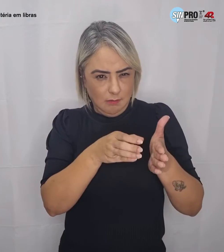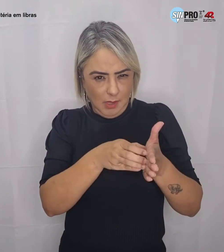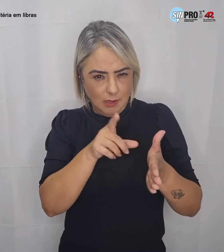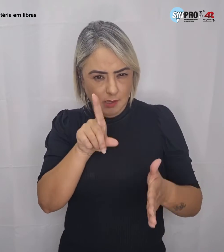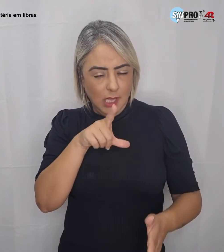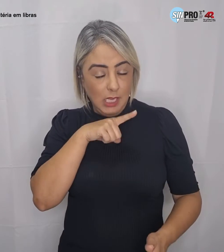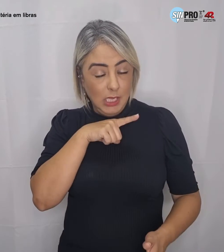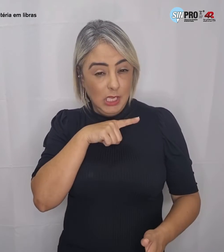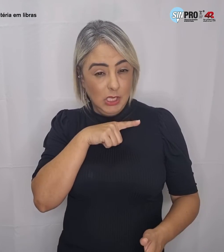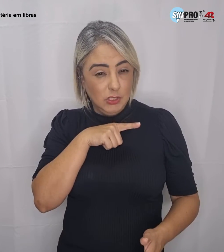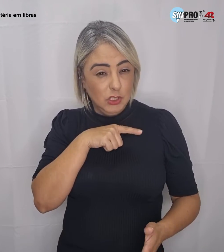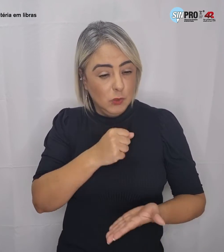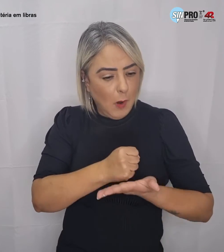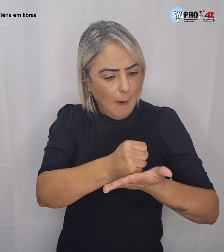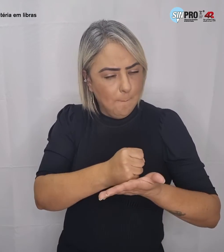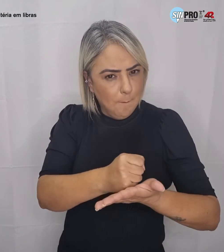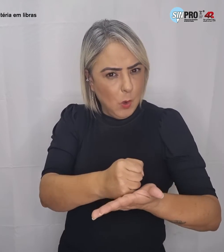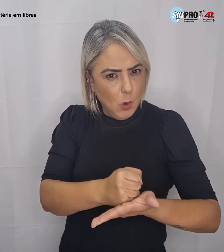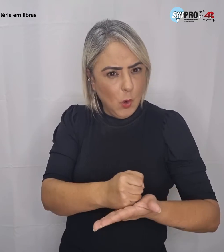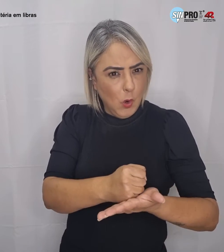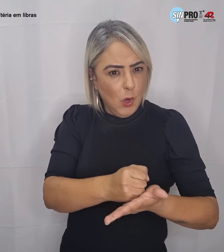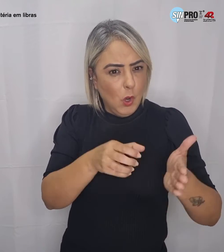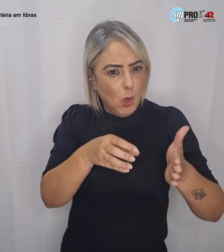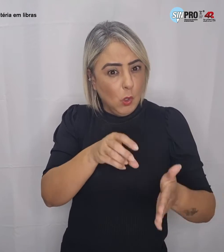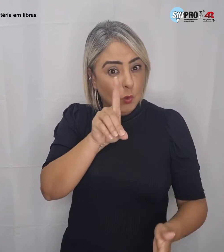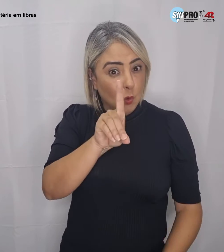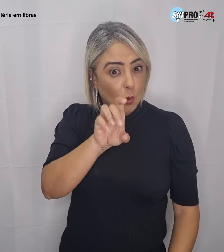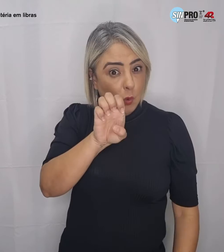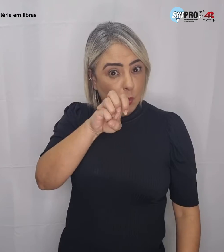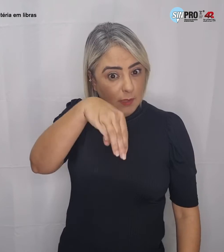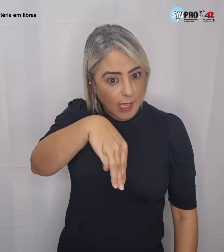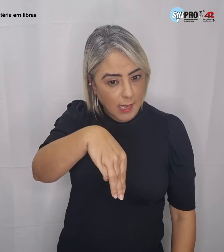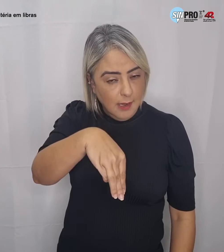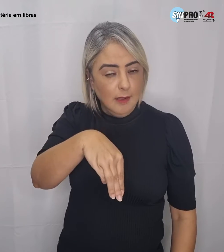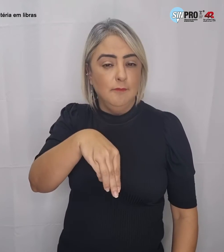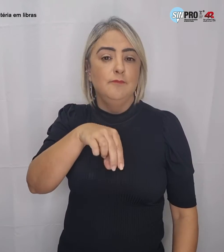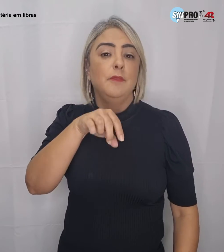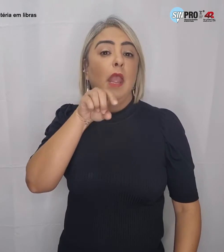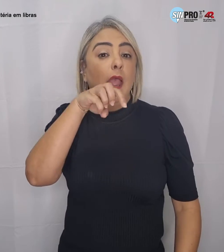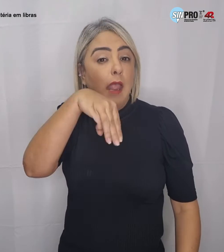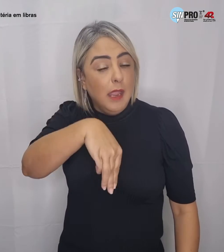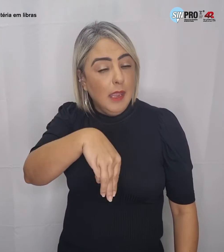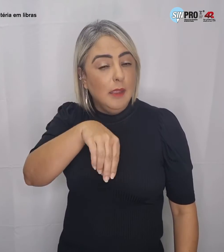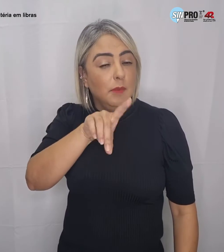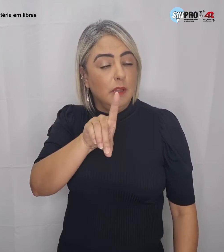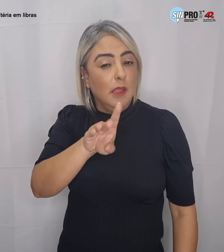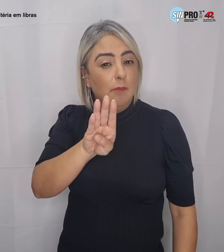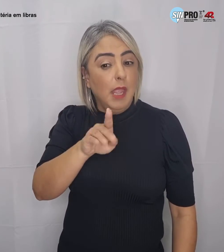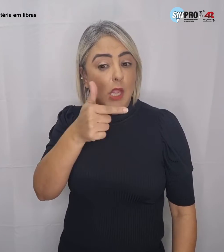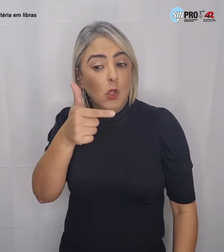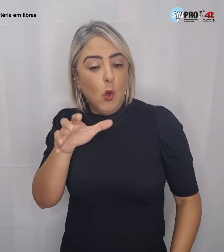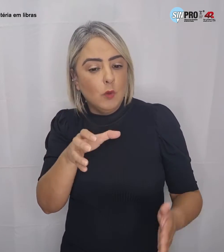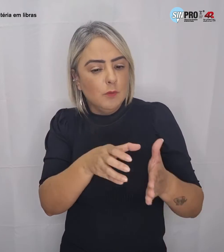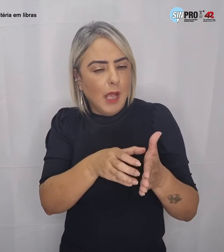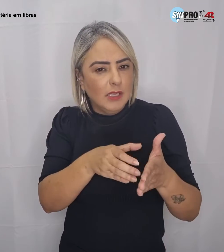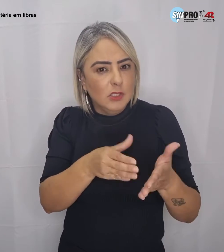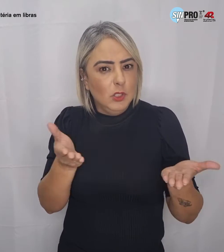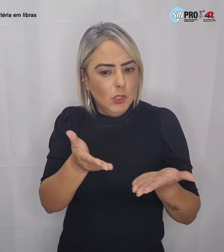que contava com o irrestrito apoio do DEM, do MDB e dos partidos que